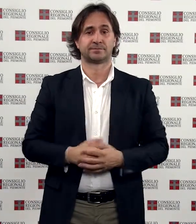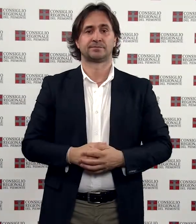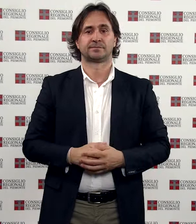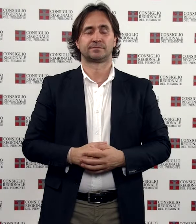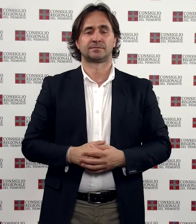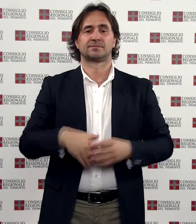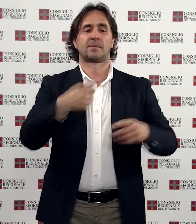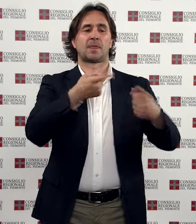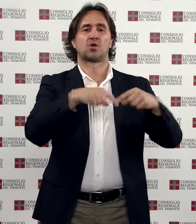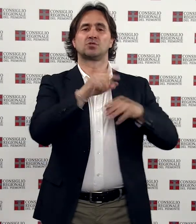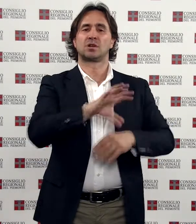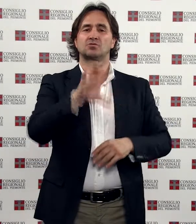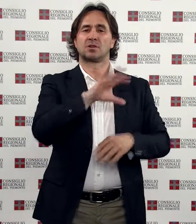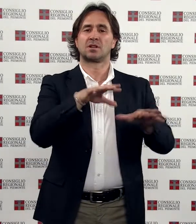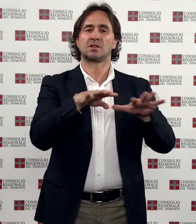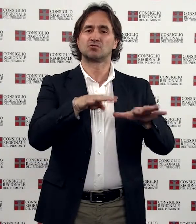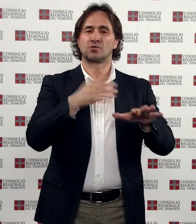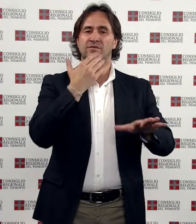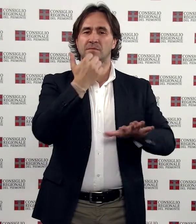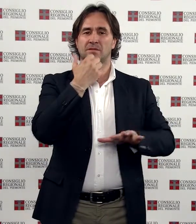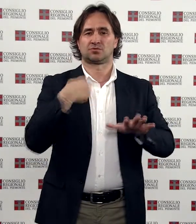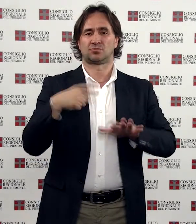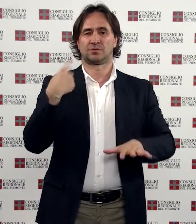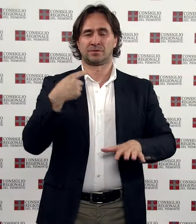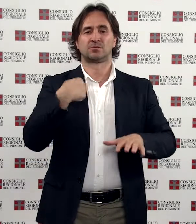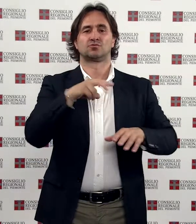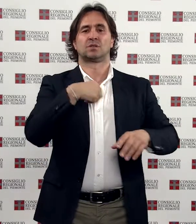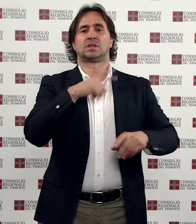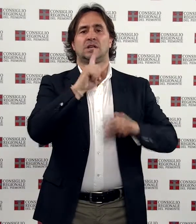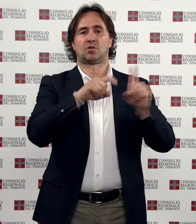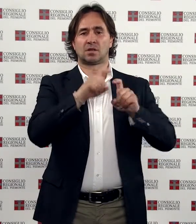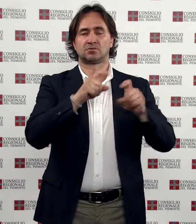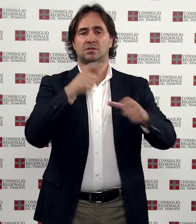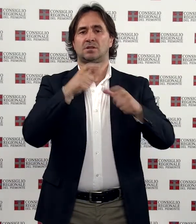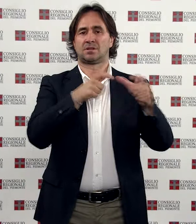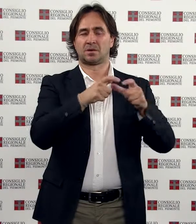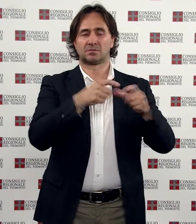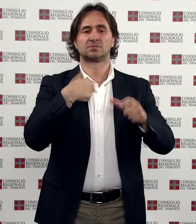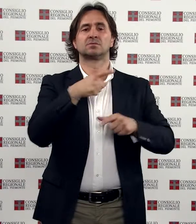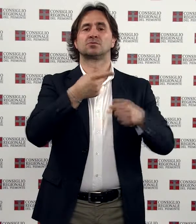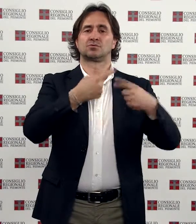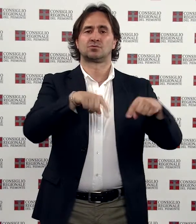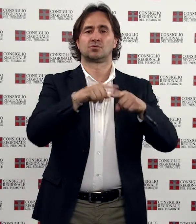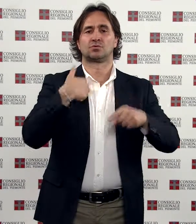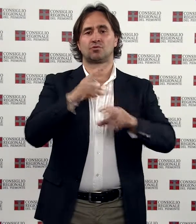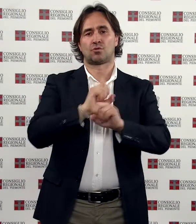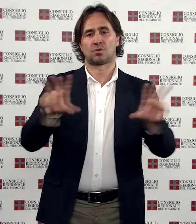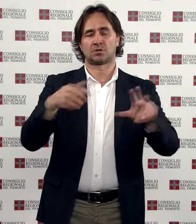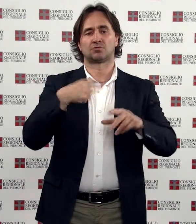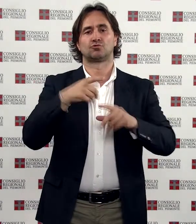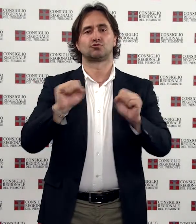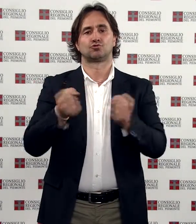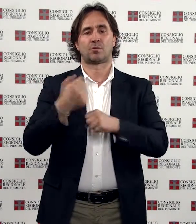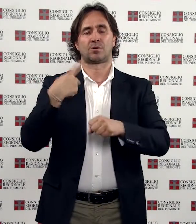Nella seduta del Consiglio regionale, il 19 maggio, dopo le interrogazioni e le interpellanze, la Giunta ha svolto due comunicazioni sullo sciopero revocato